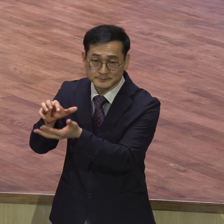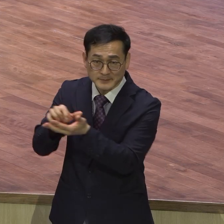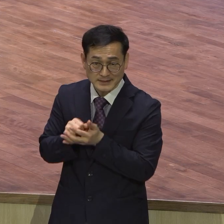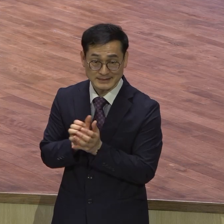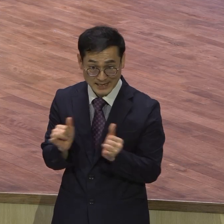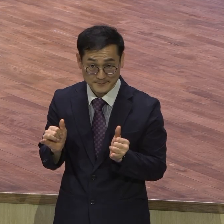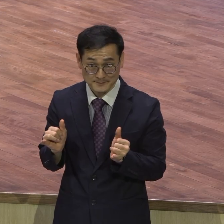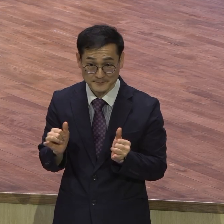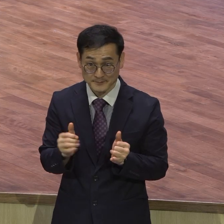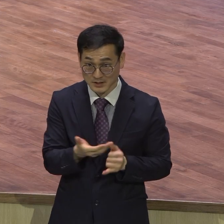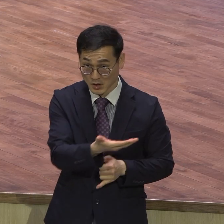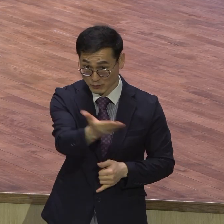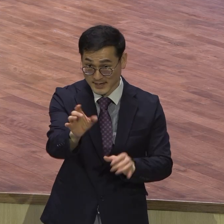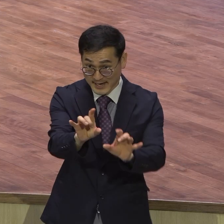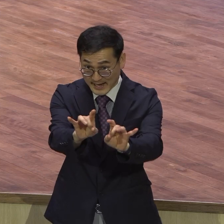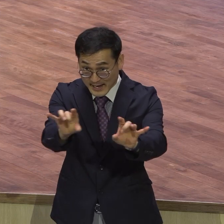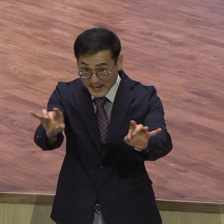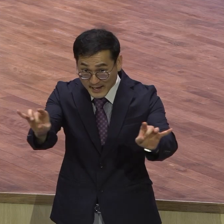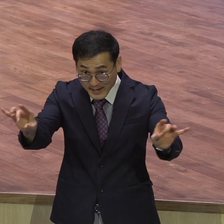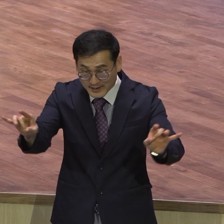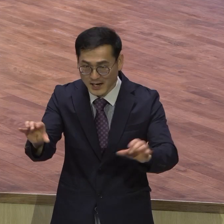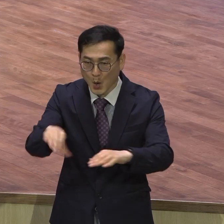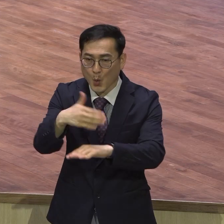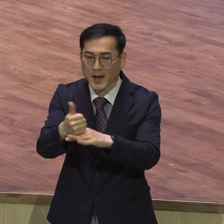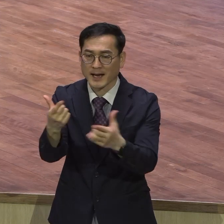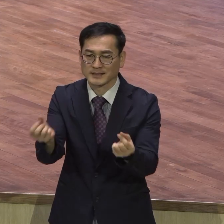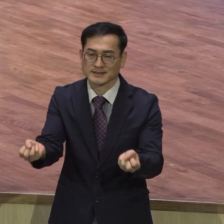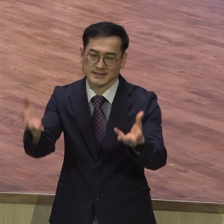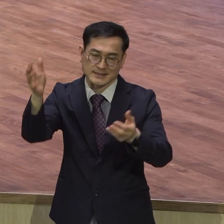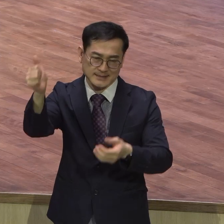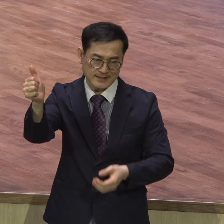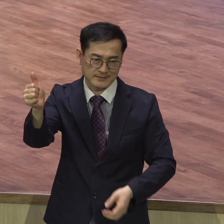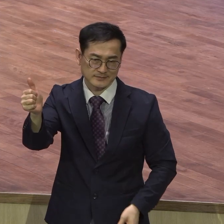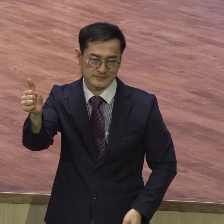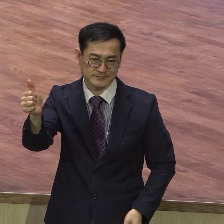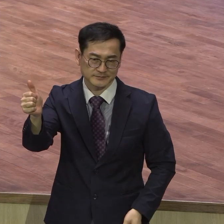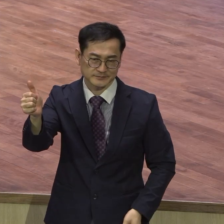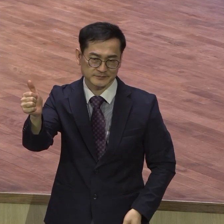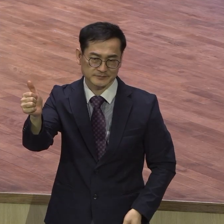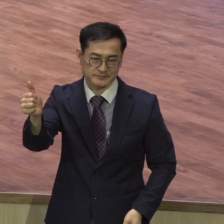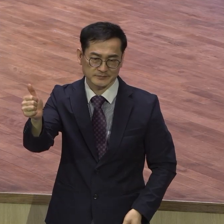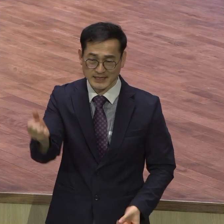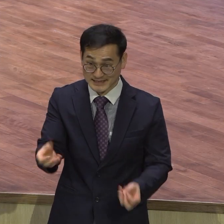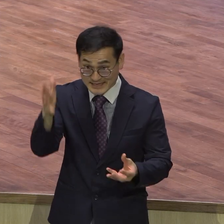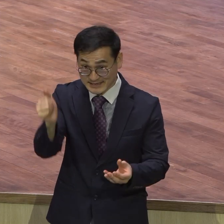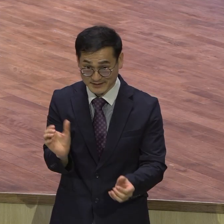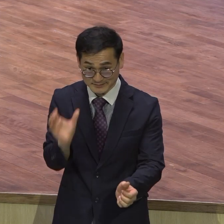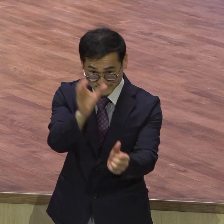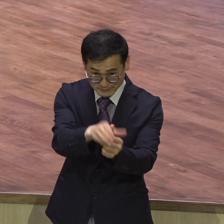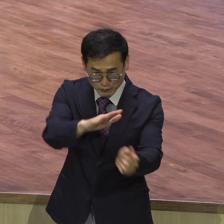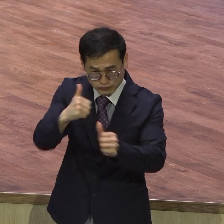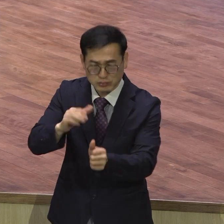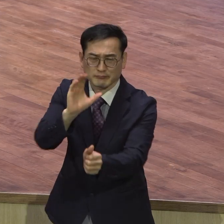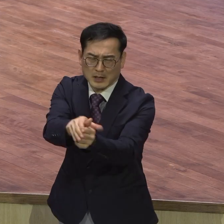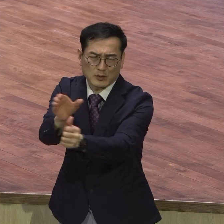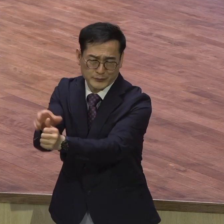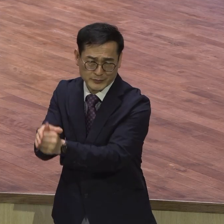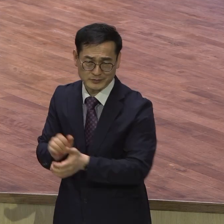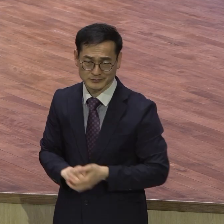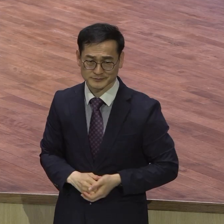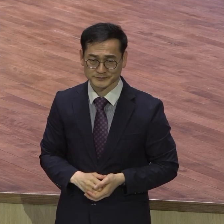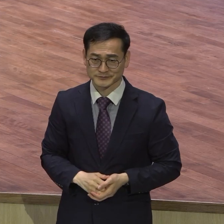다 왕같은 제사장 이 역할을 감당하라고 부르셨다 이 말이에요. 그리스도의 기름